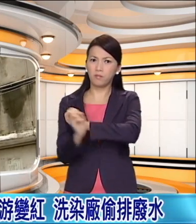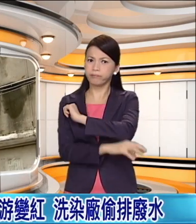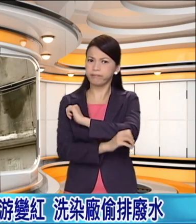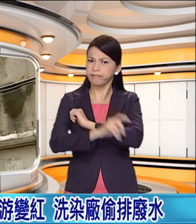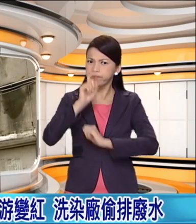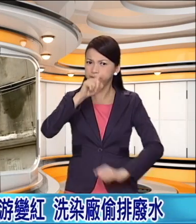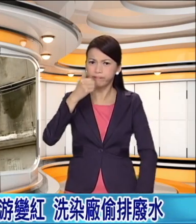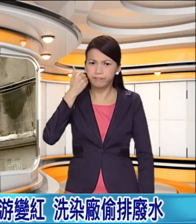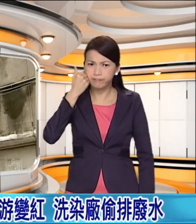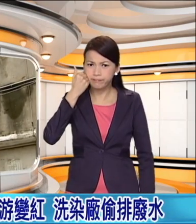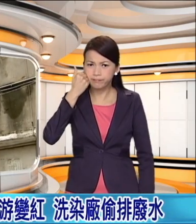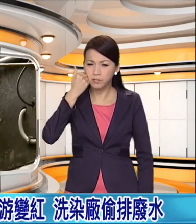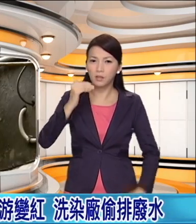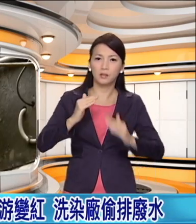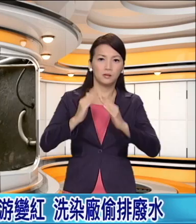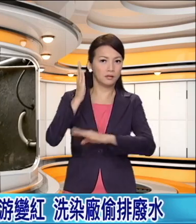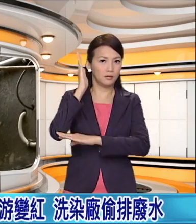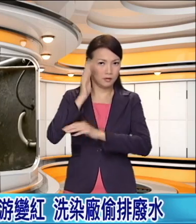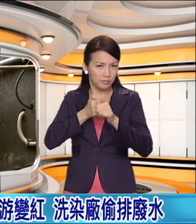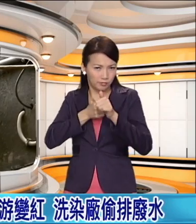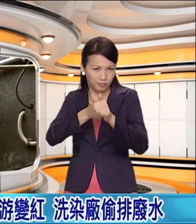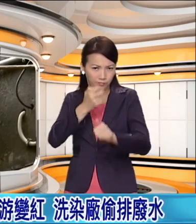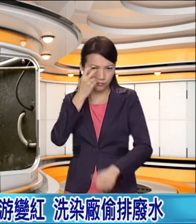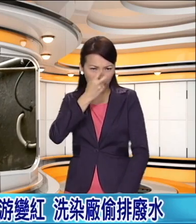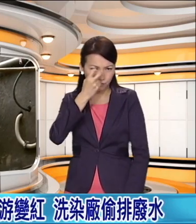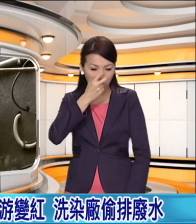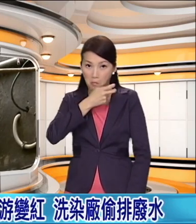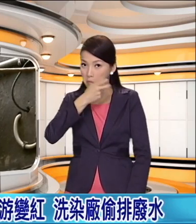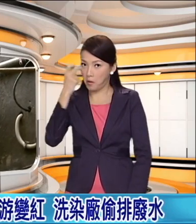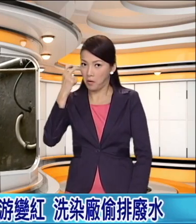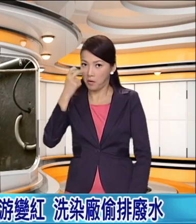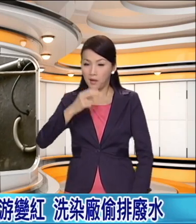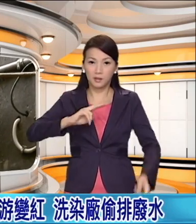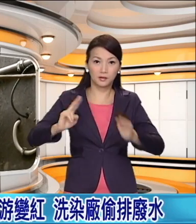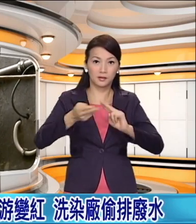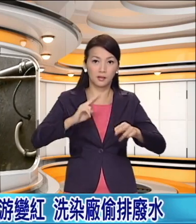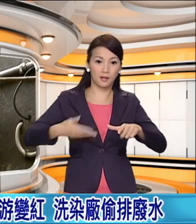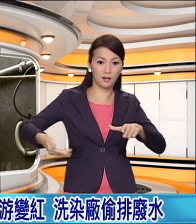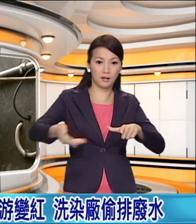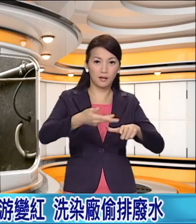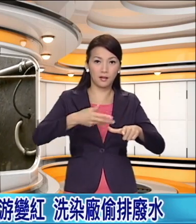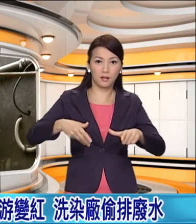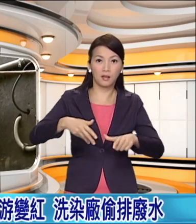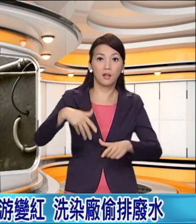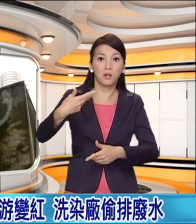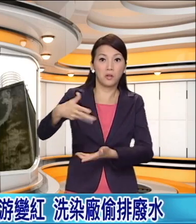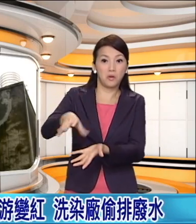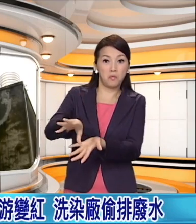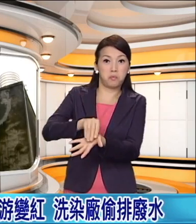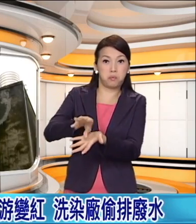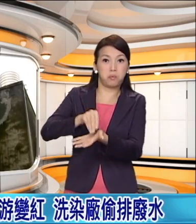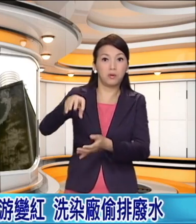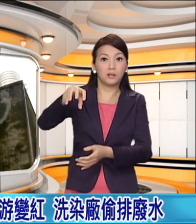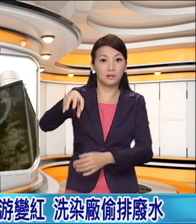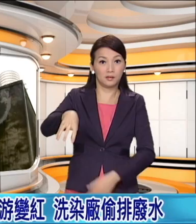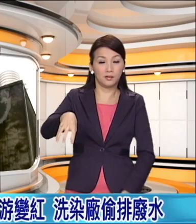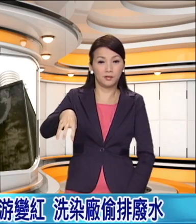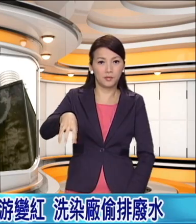政府追查发现到源头是距离建潭抽水站大约有1公里的一家洗染定色工